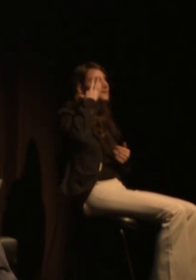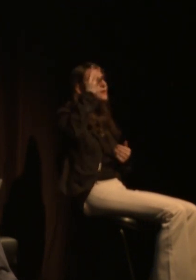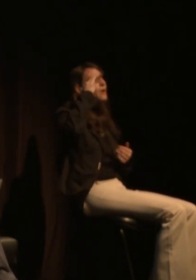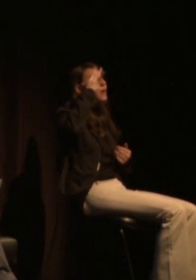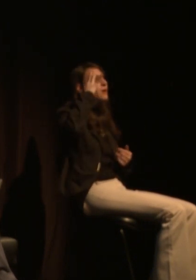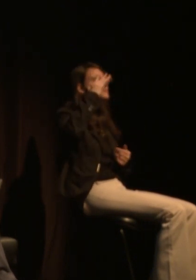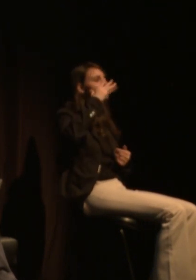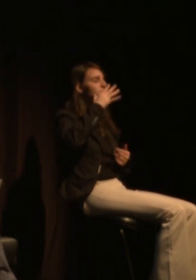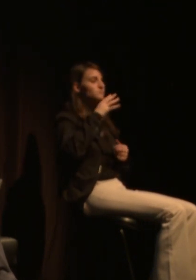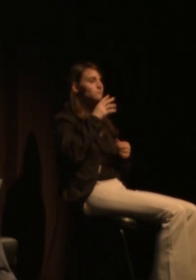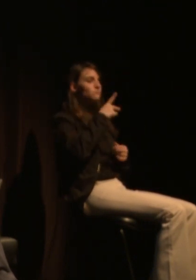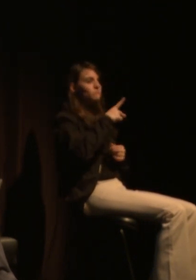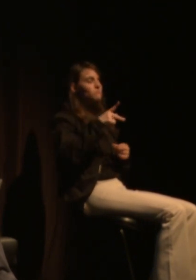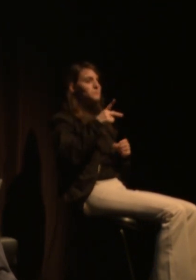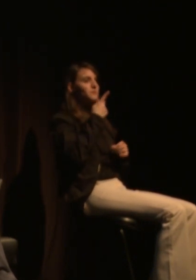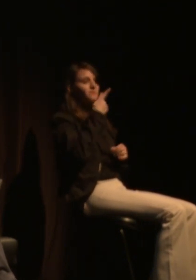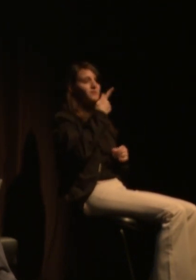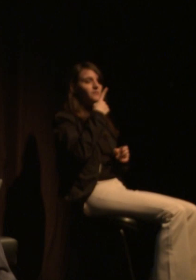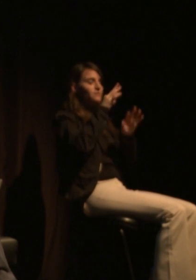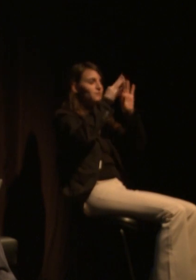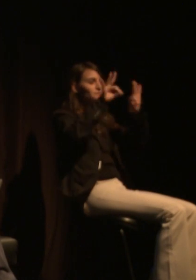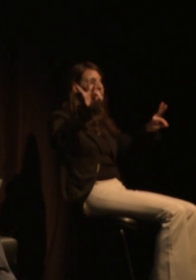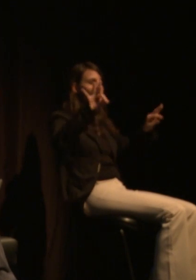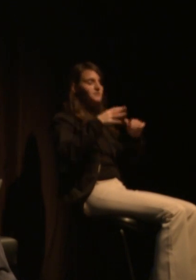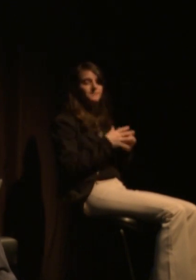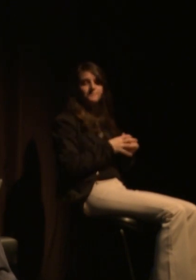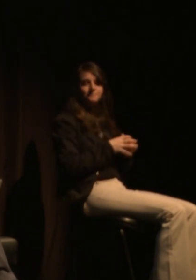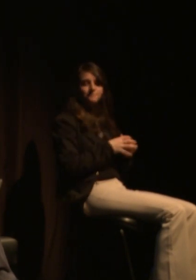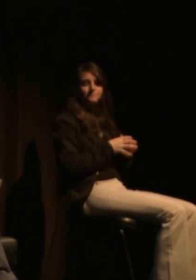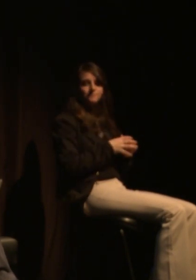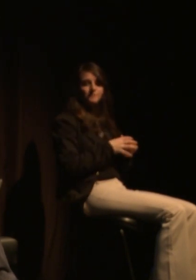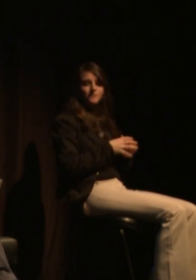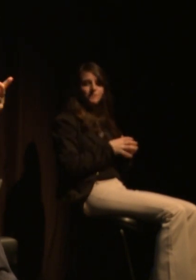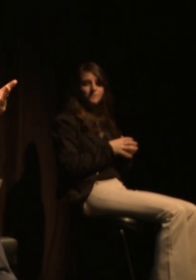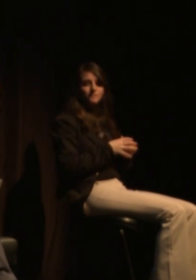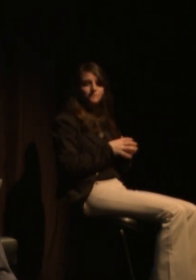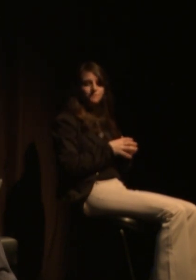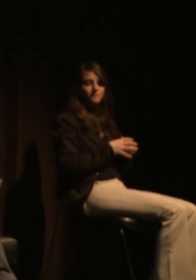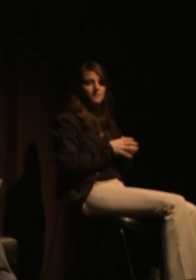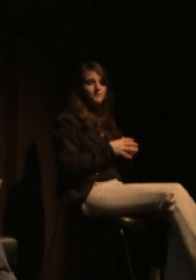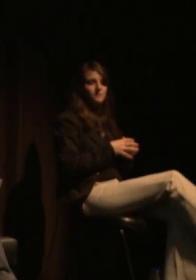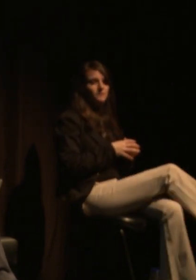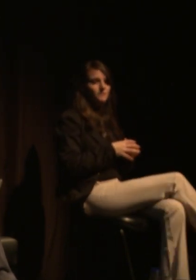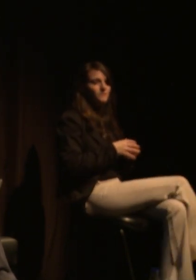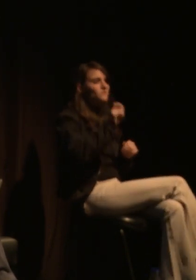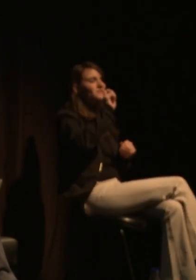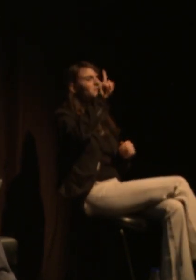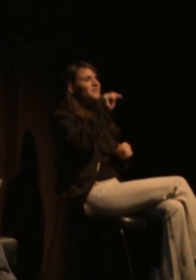um ensaísta, e fica pegando umas frases que era uma coisa e fica, o que